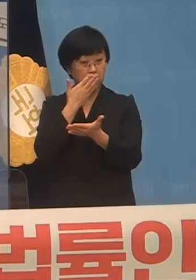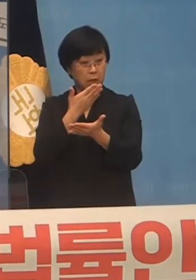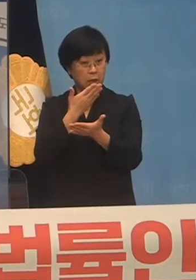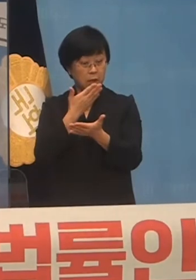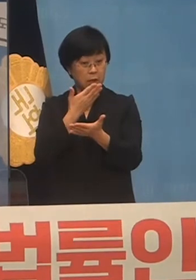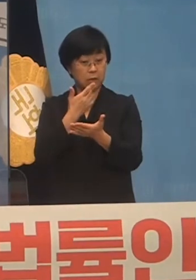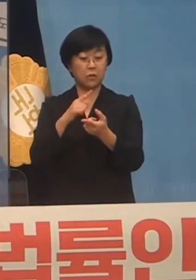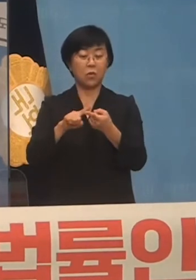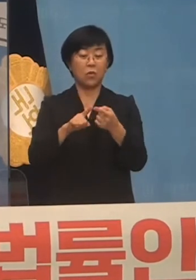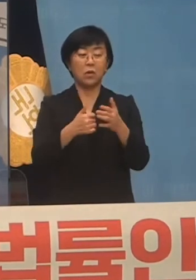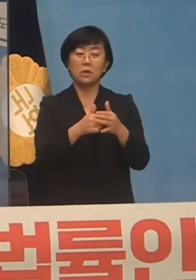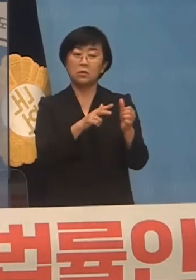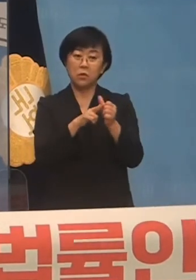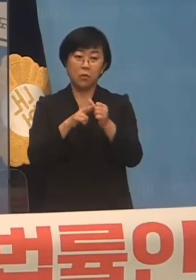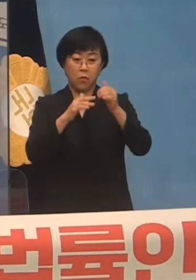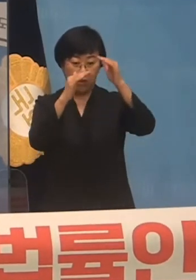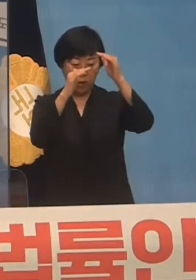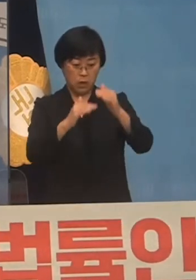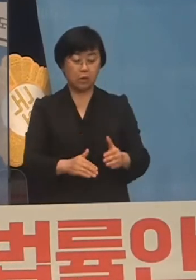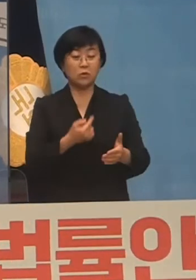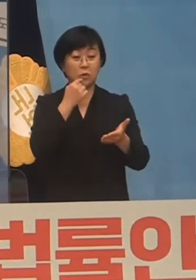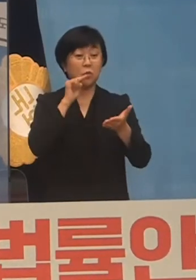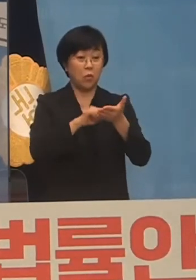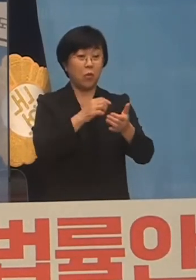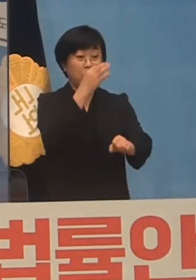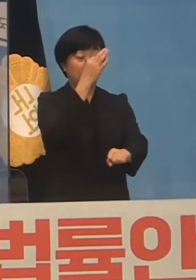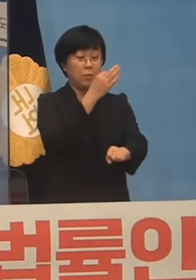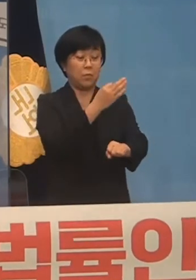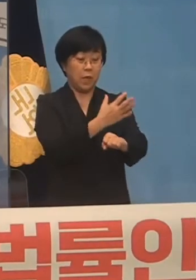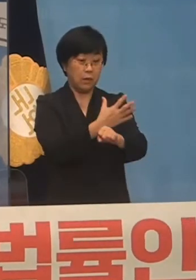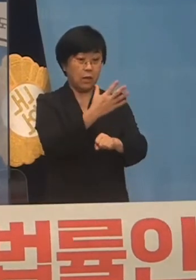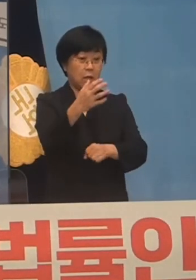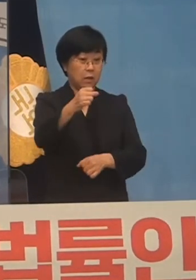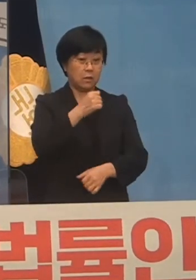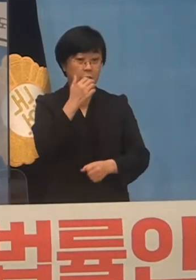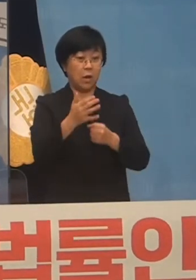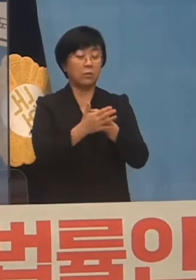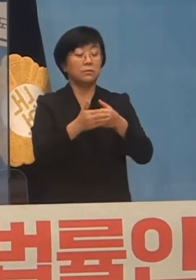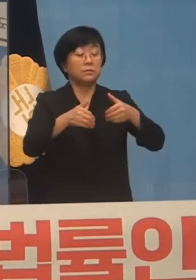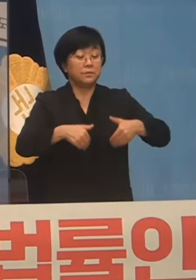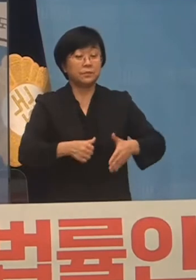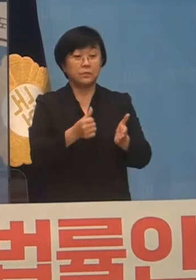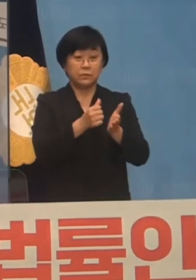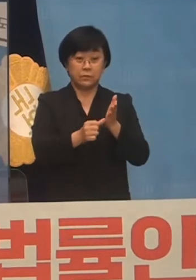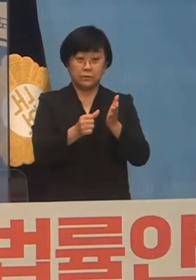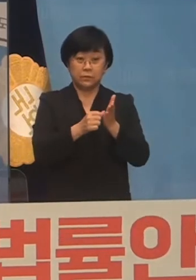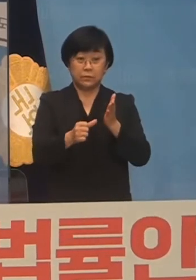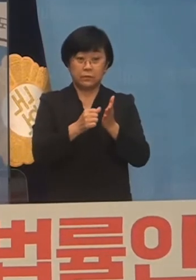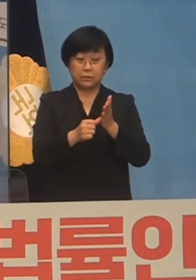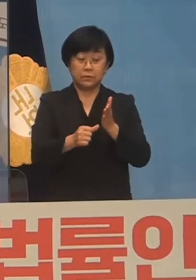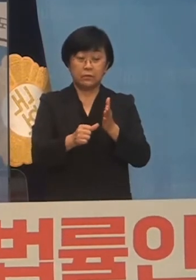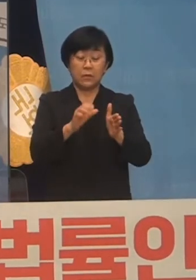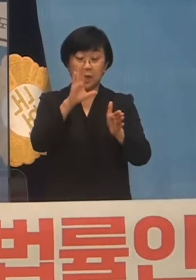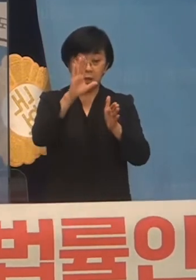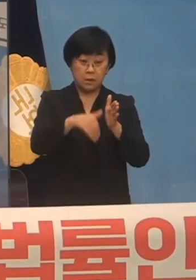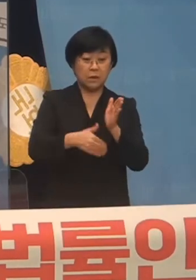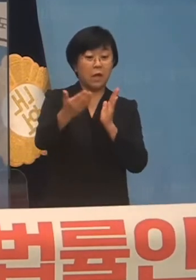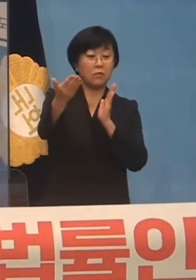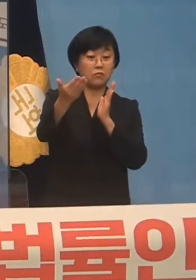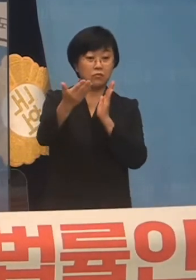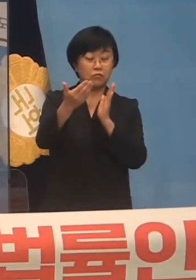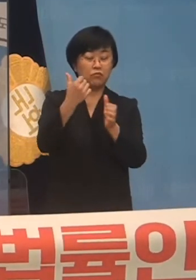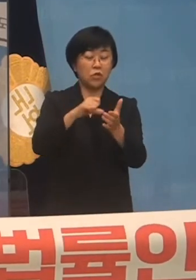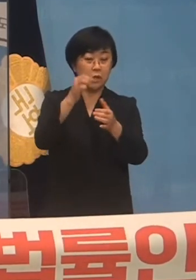수리에 관한 정보 일체를 쉽고 편하게 얻을 수 있으며 필요한 부품 또한 제때 공급받을 수